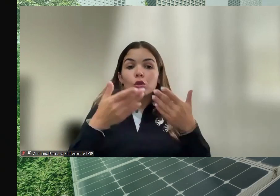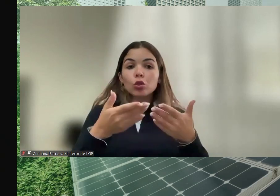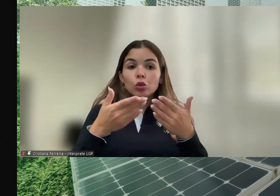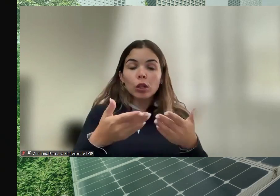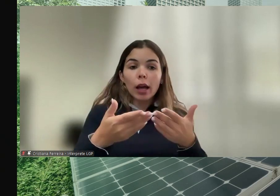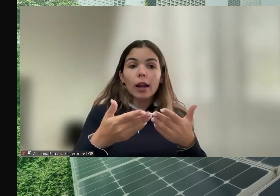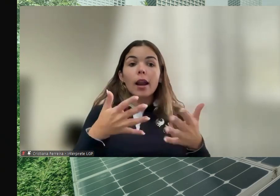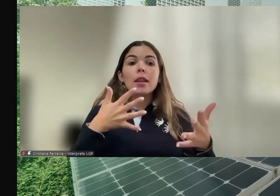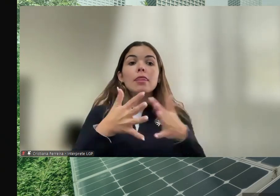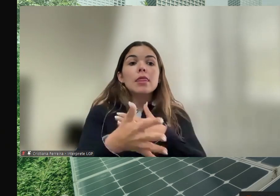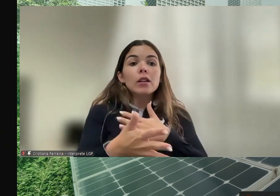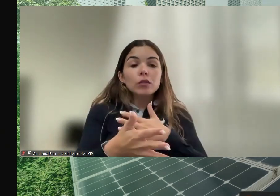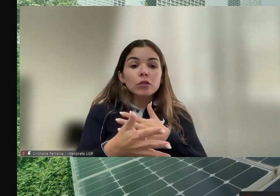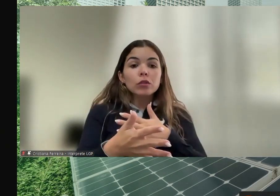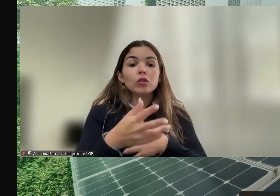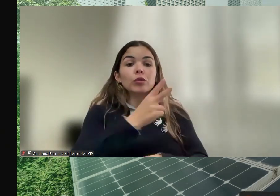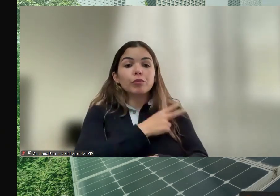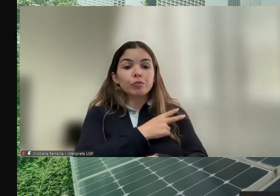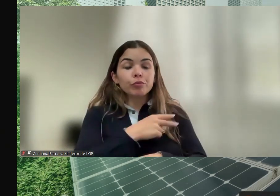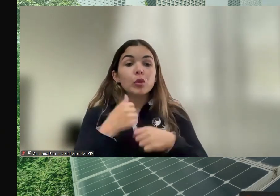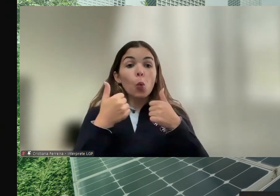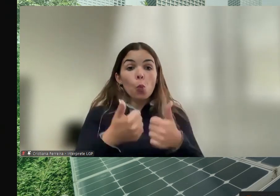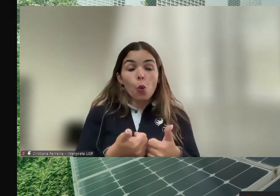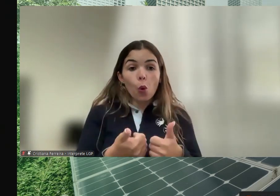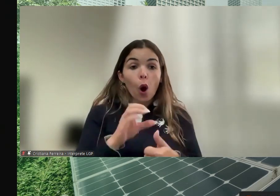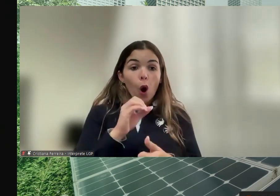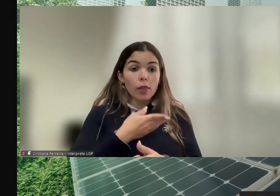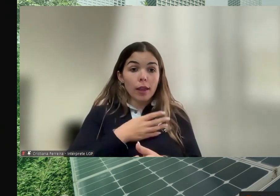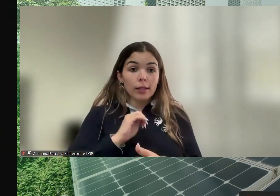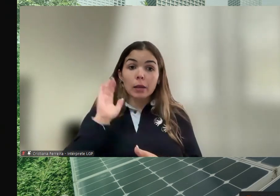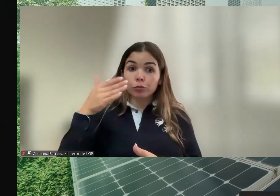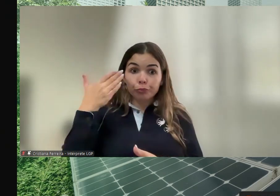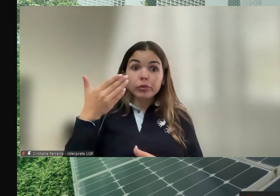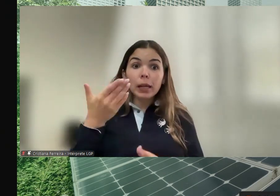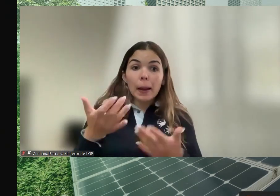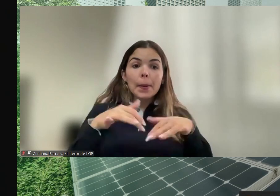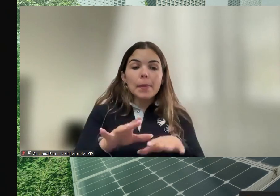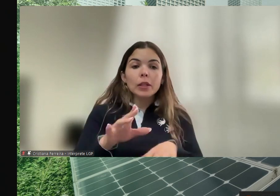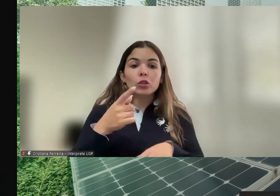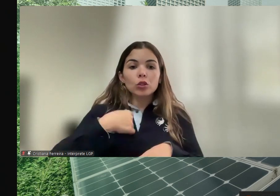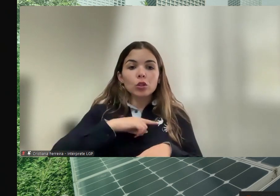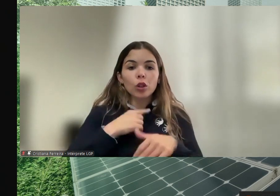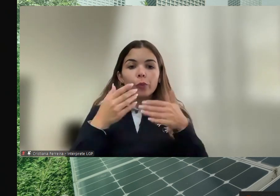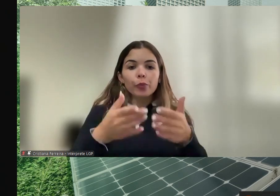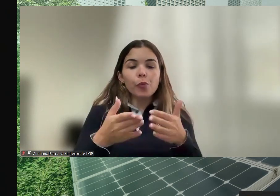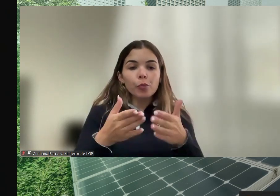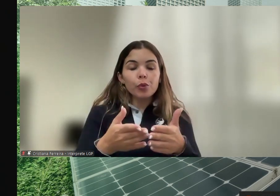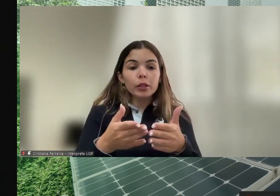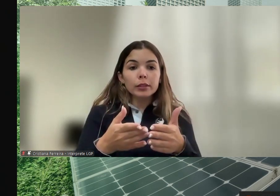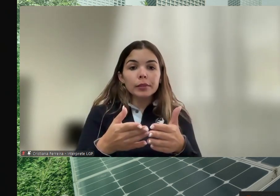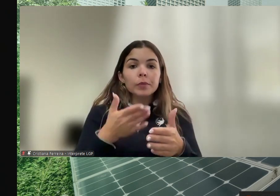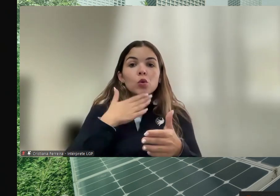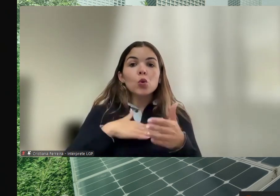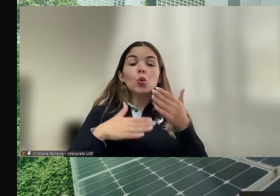boa governança, que é essencial em termos de ODS, estamos a contribuir para que a sustentabilidade